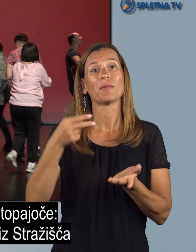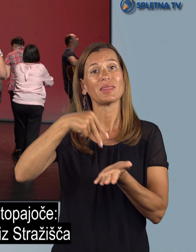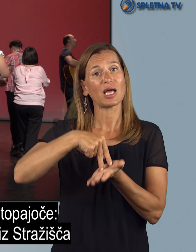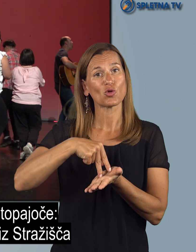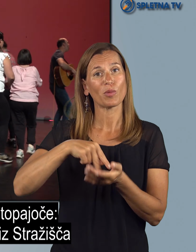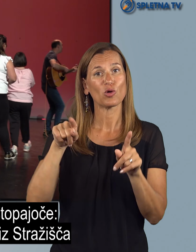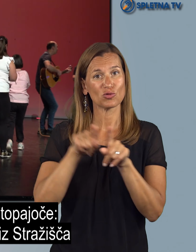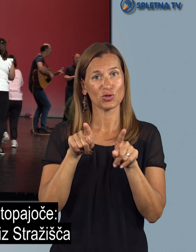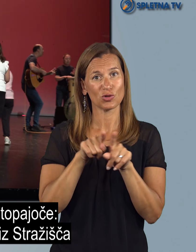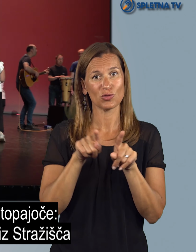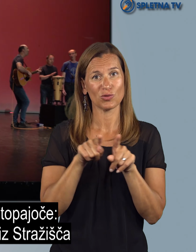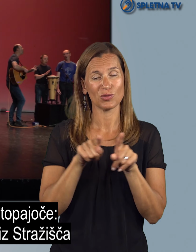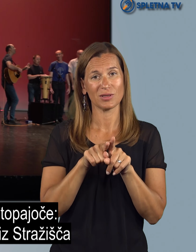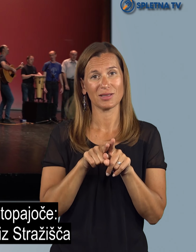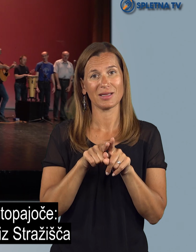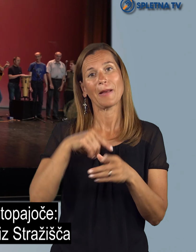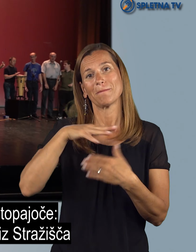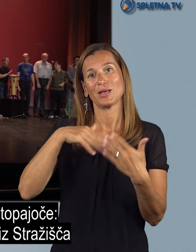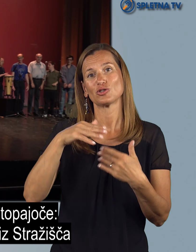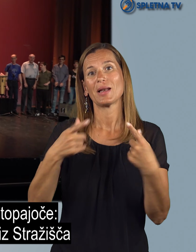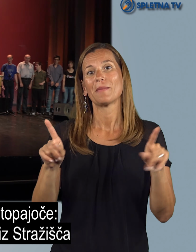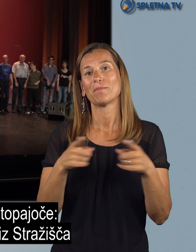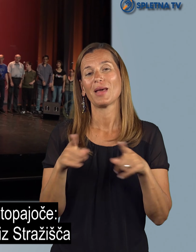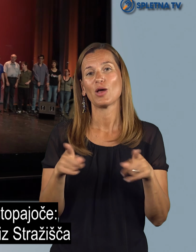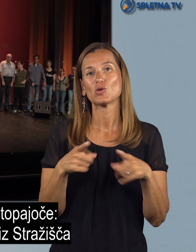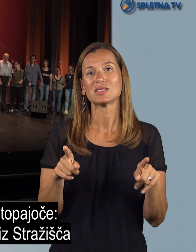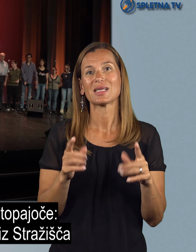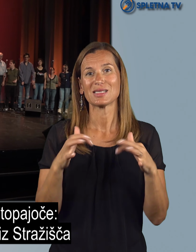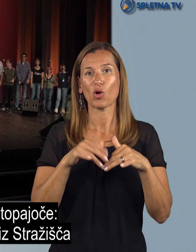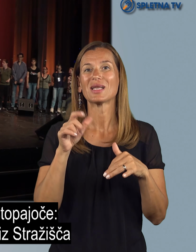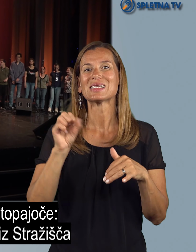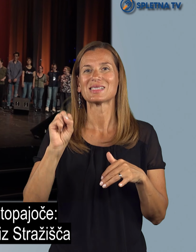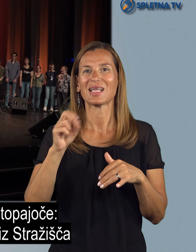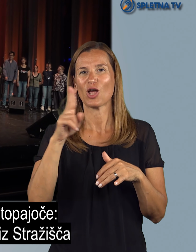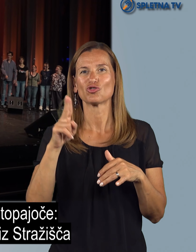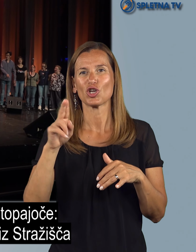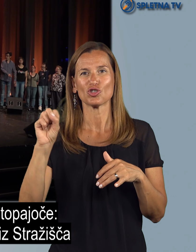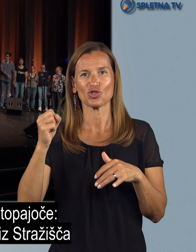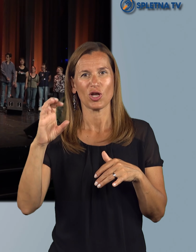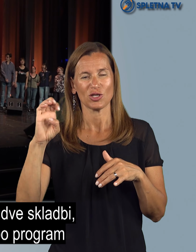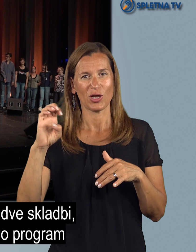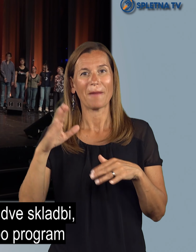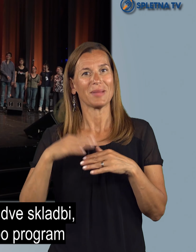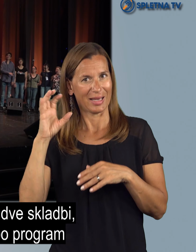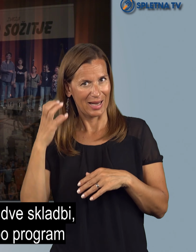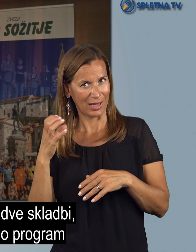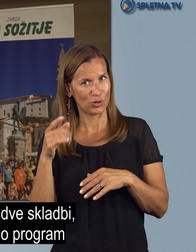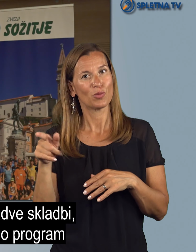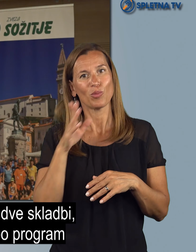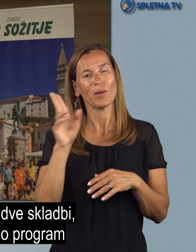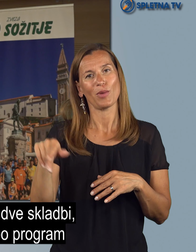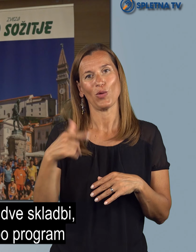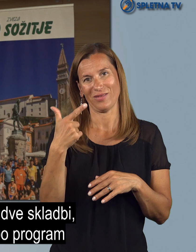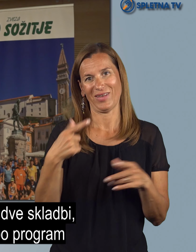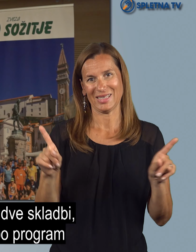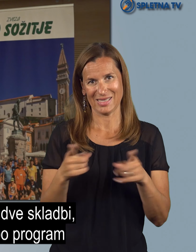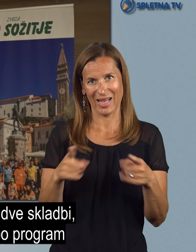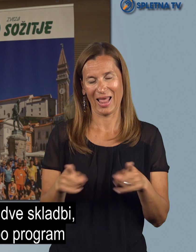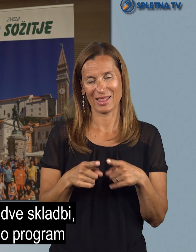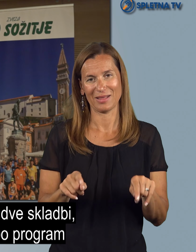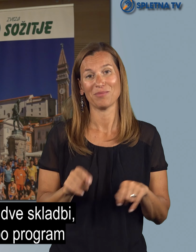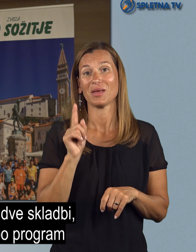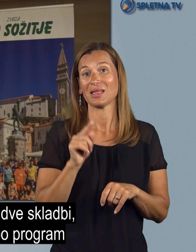imamo nastopajoče tudi mešani pevski zbor iz Tržišča pri Kranju, ki bo v bistvu imel 2 skladbi